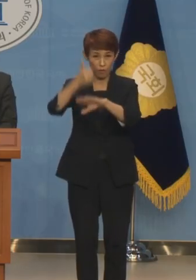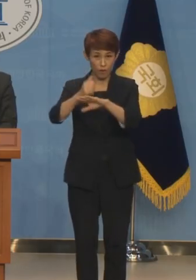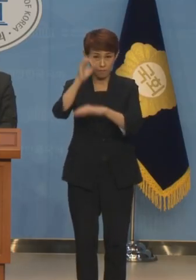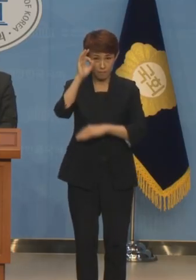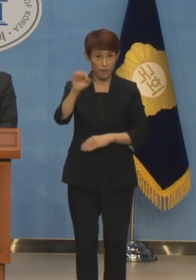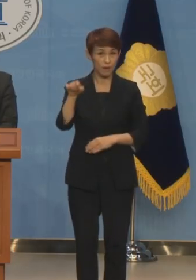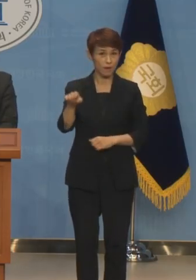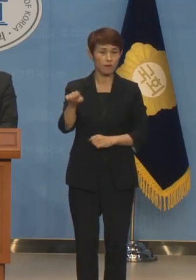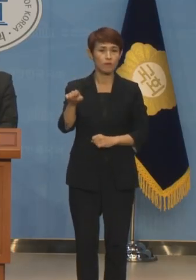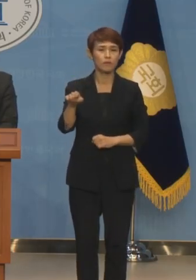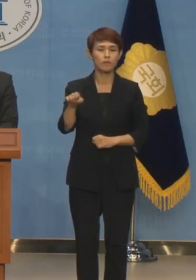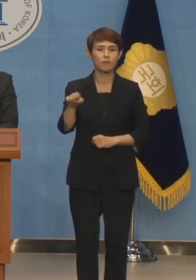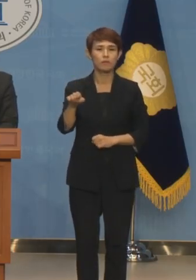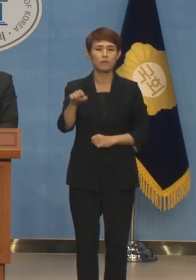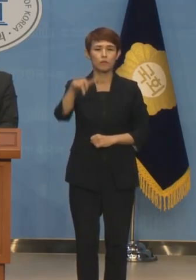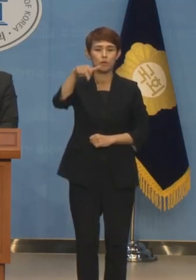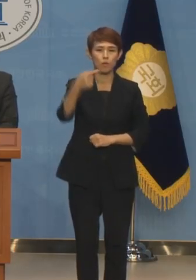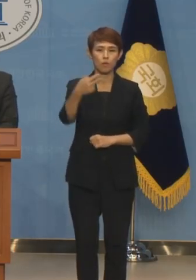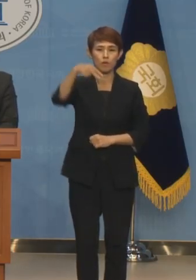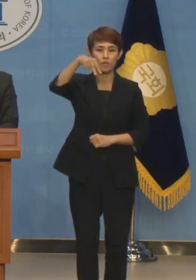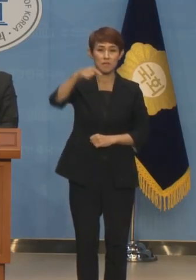의하면 코스피 시장의